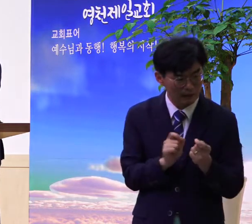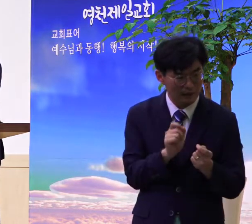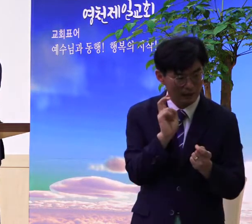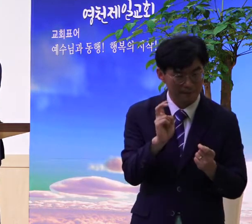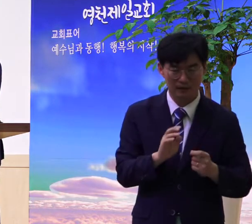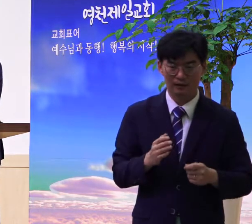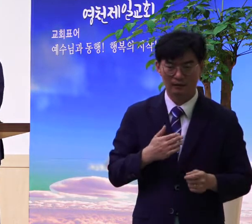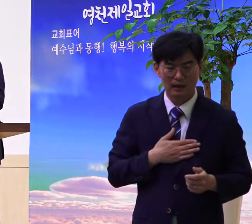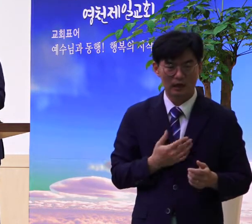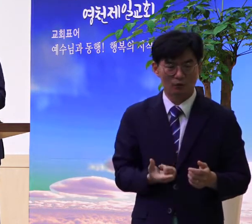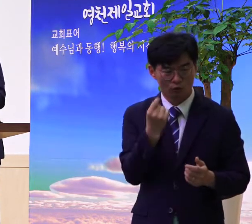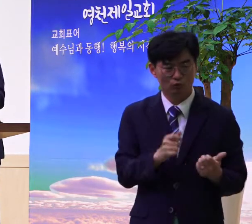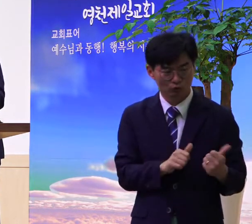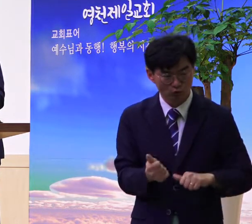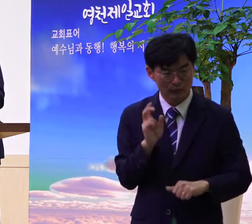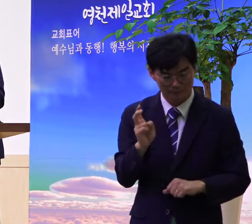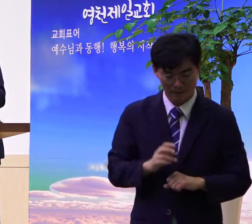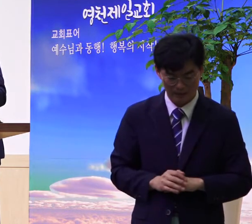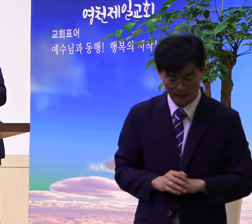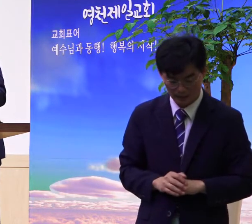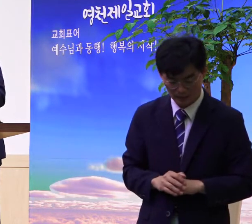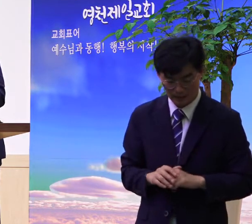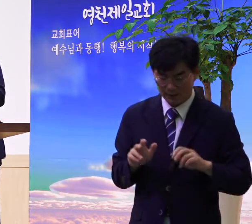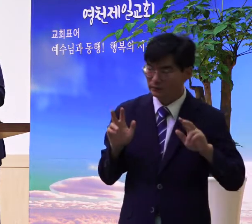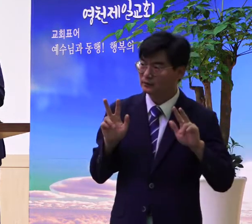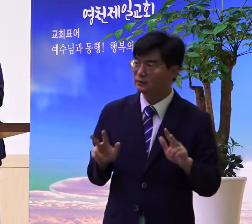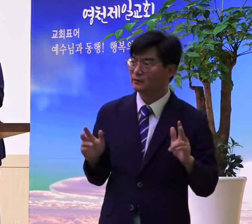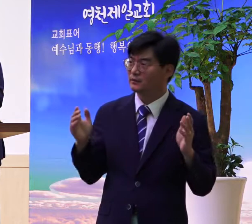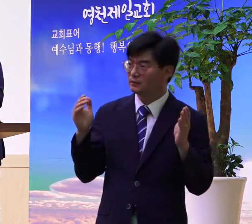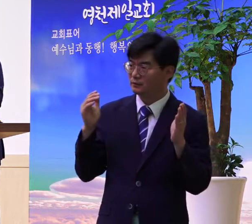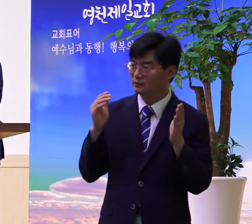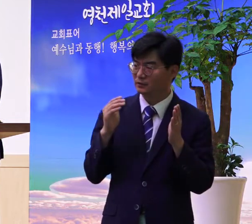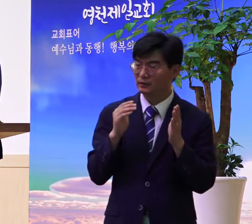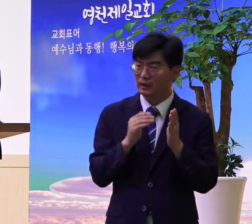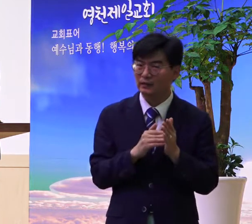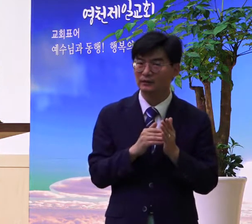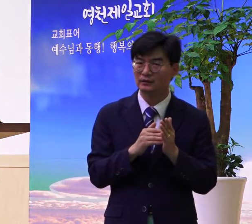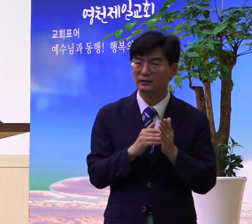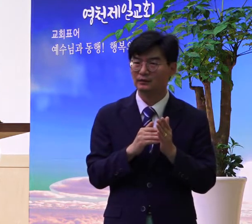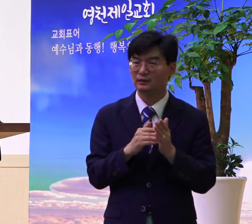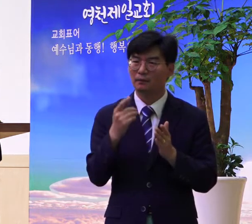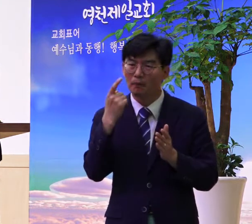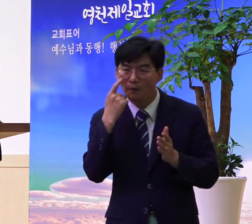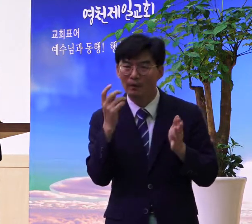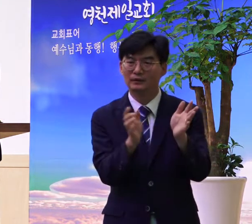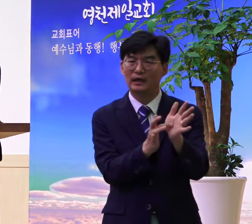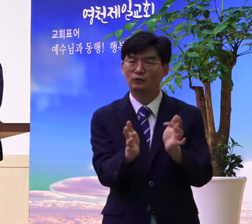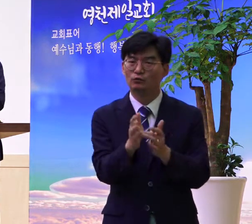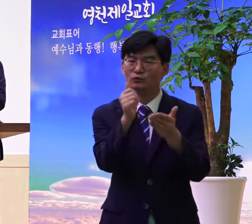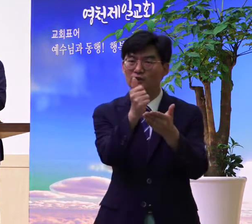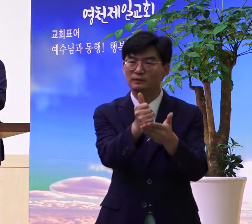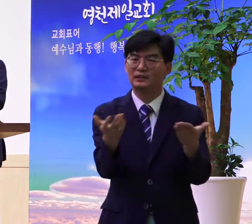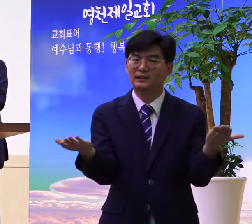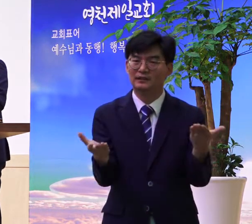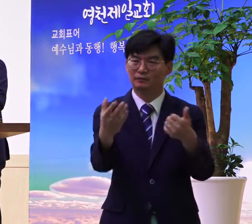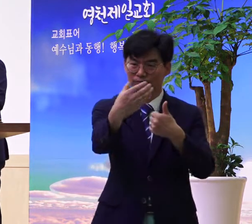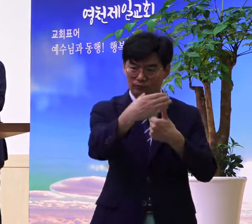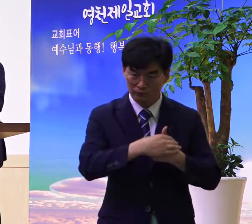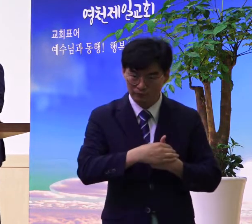그러면서 내가 달려갈 길, 주님이 주신 그 길을 달려왔다고, 그 길을 마쳤다고 이야기하고 자기